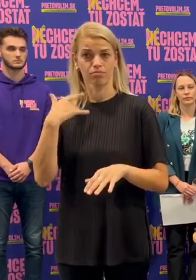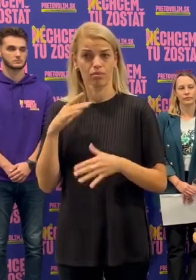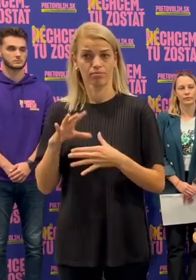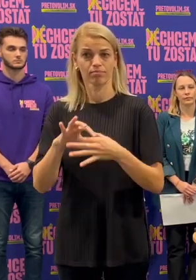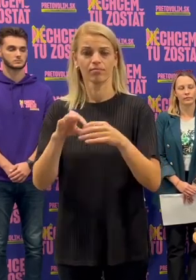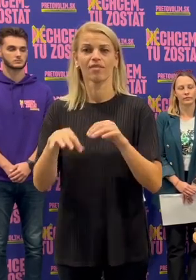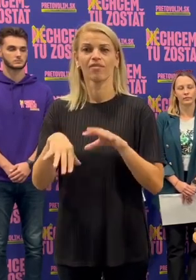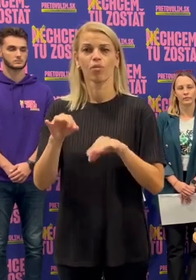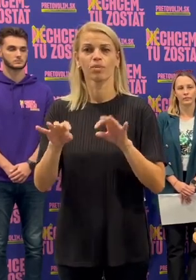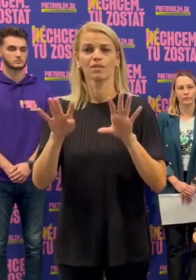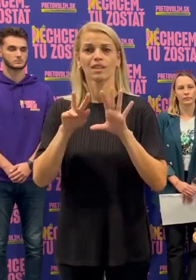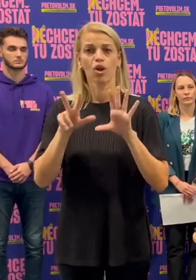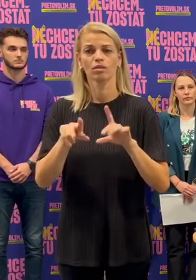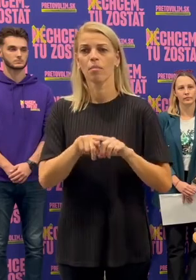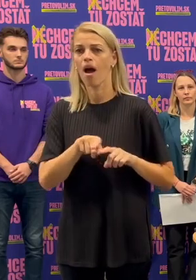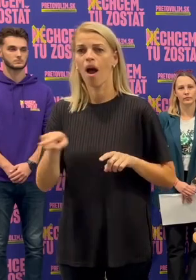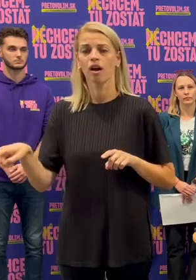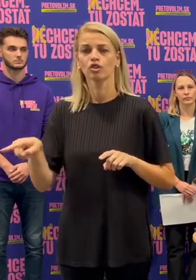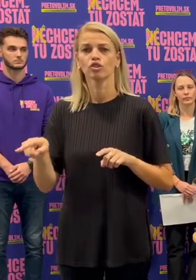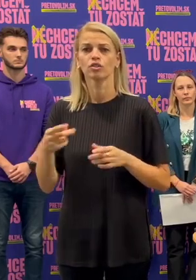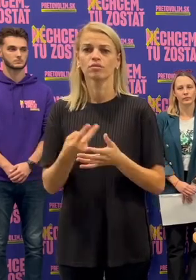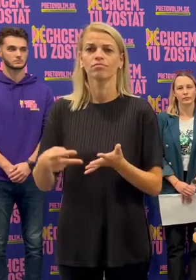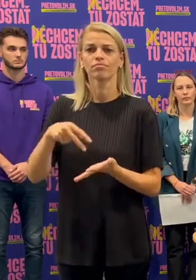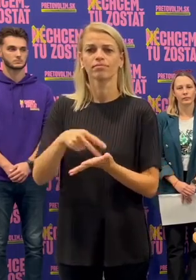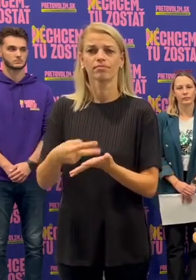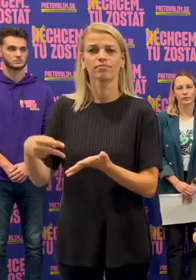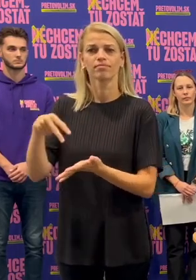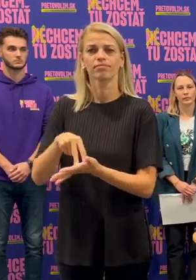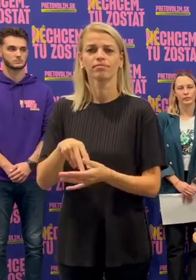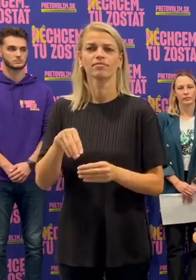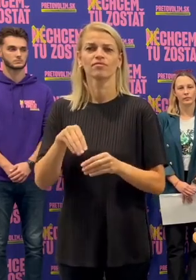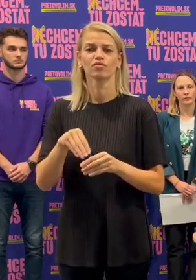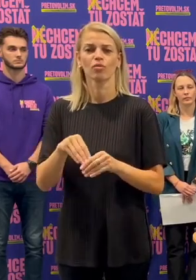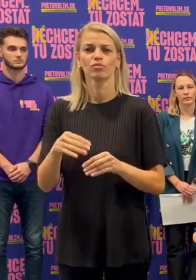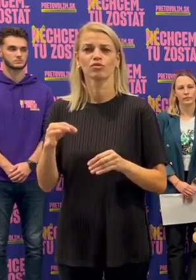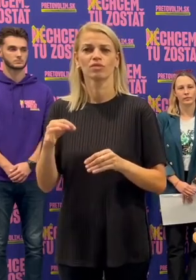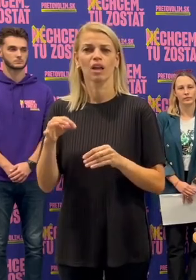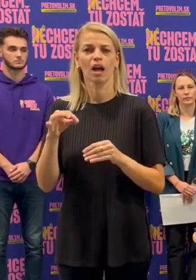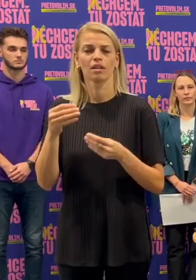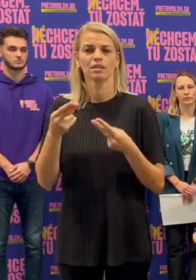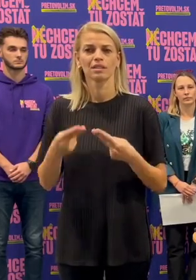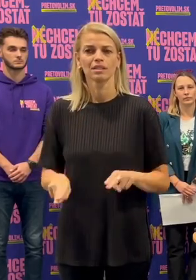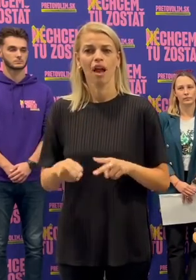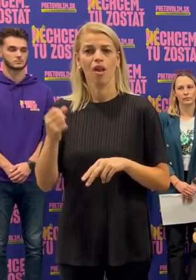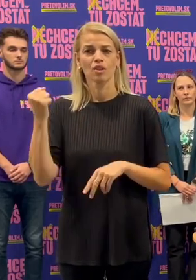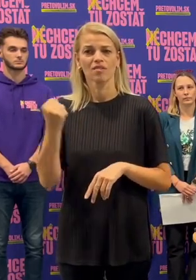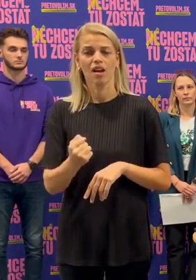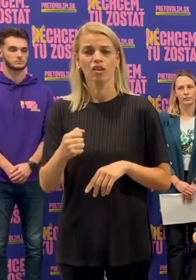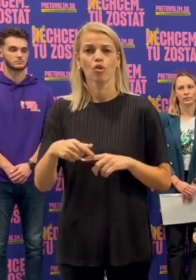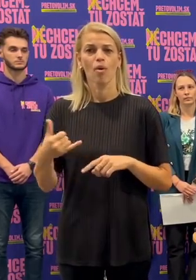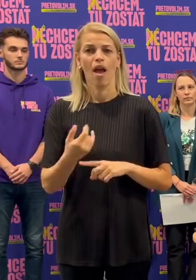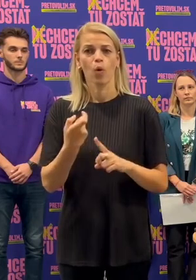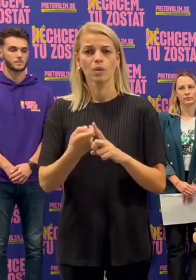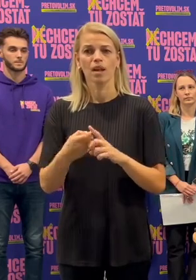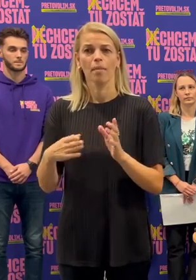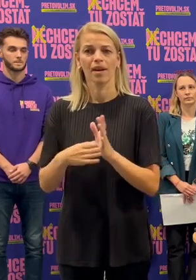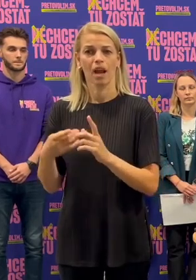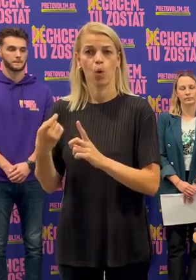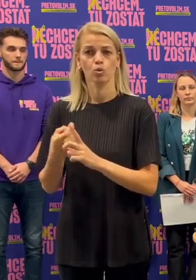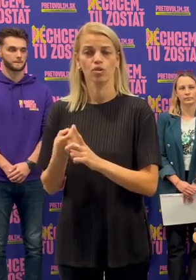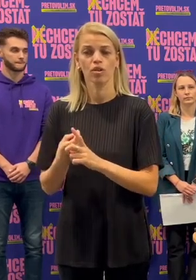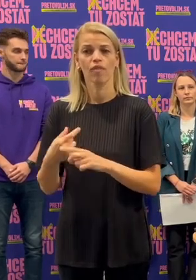voľby 98 až po vystúpenia po tých strašných udalostiach vraždy Martiny Kušnírovej a Jána Kuciaka. Ja